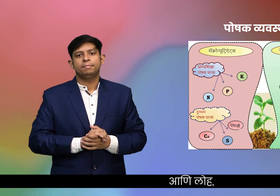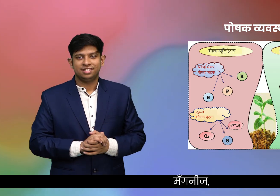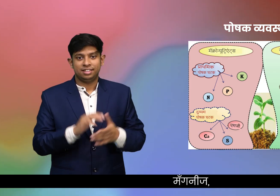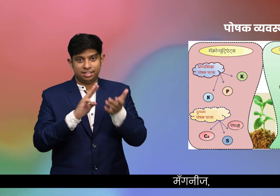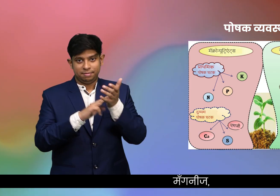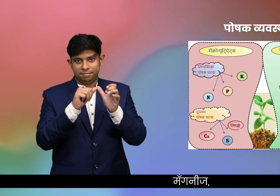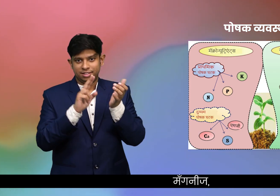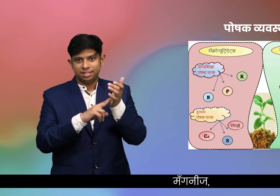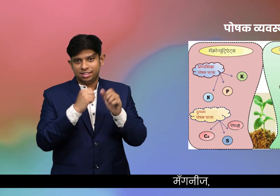मॅंगनीज,